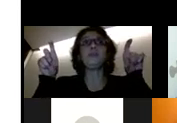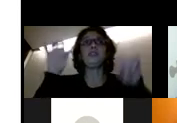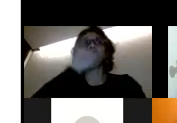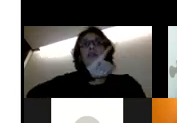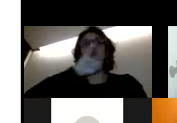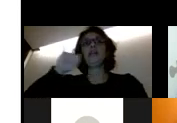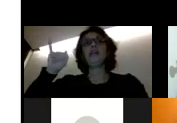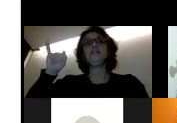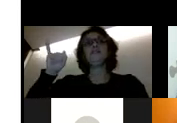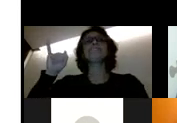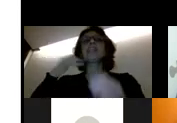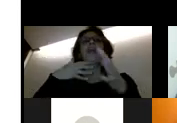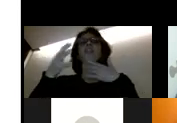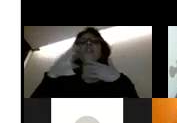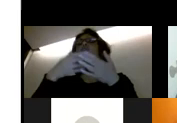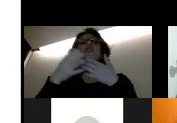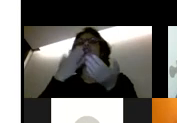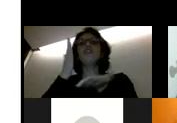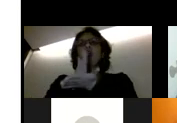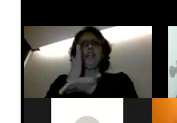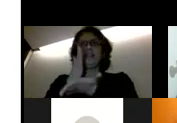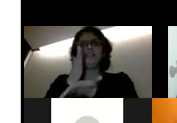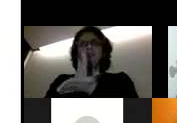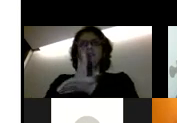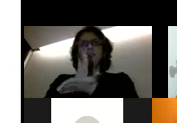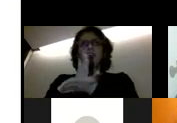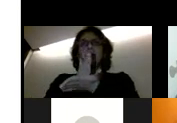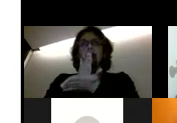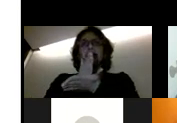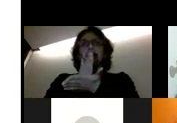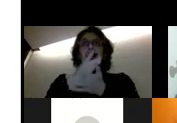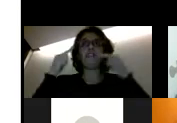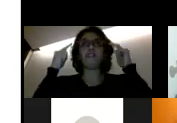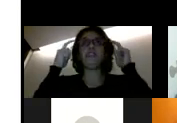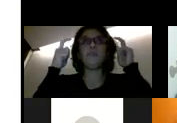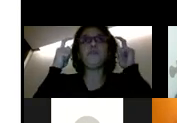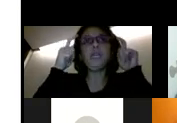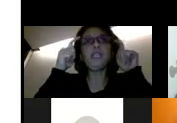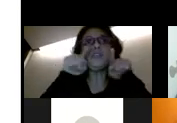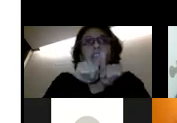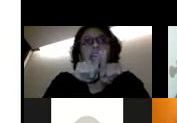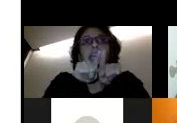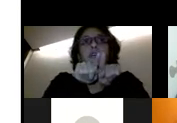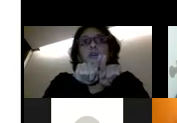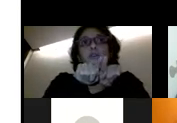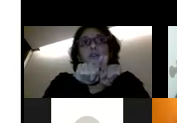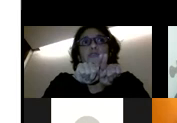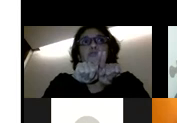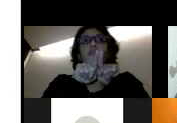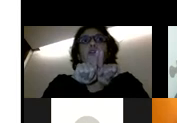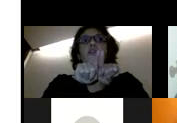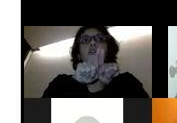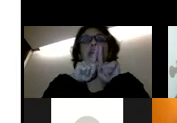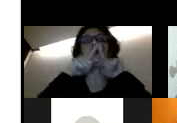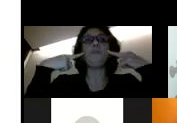ejemplo, después, ¿dónde colegio? donde el movimiento de